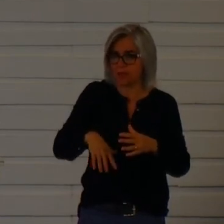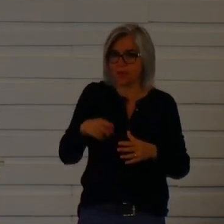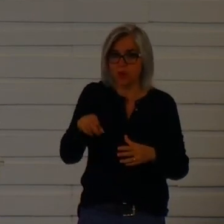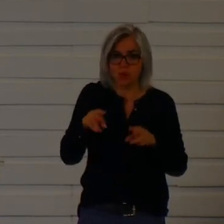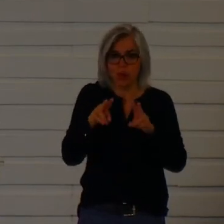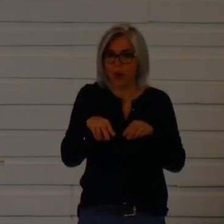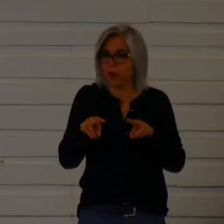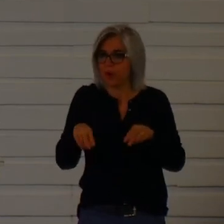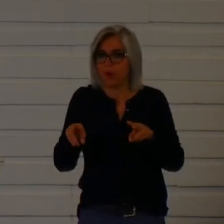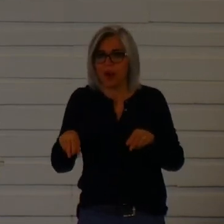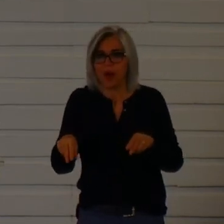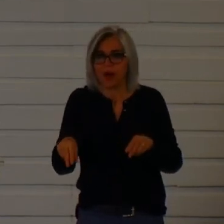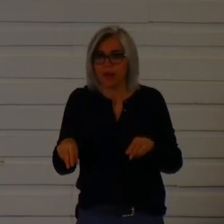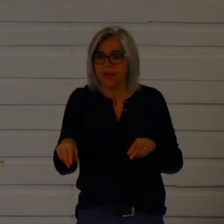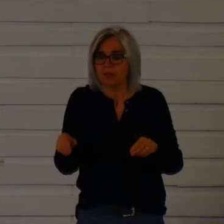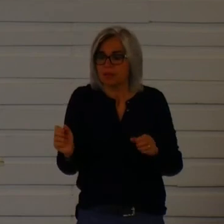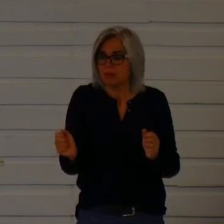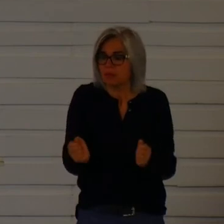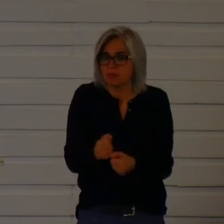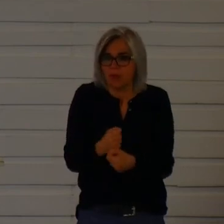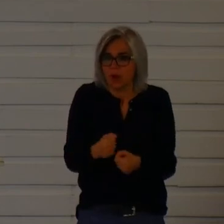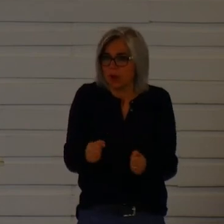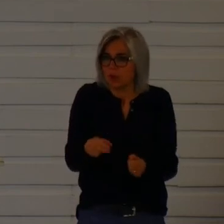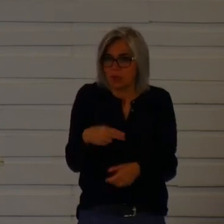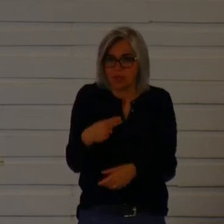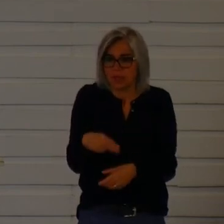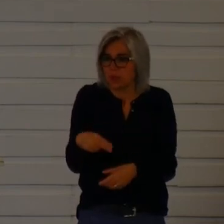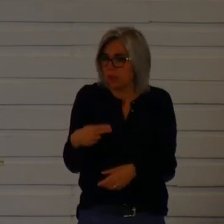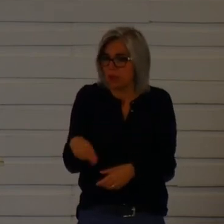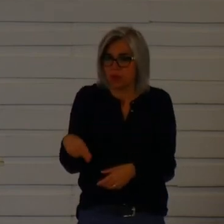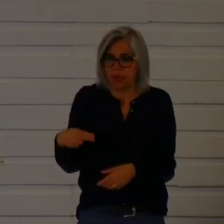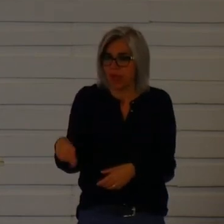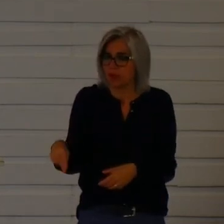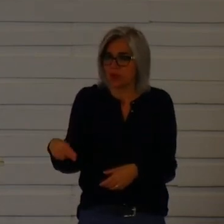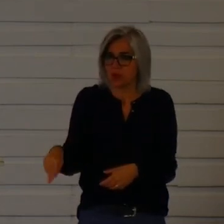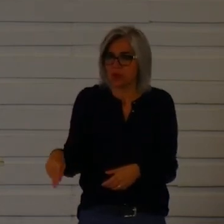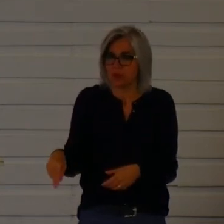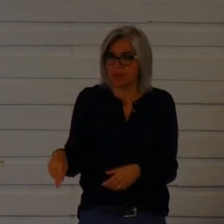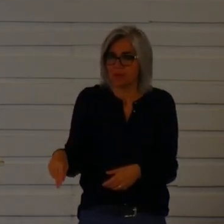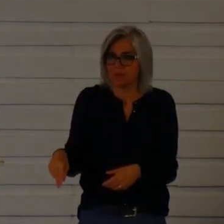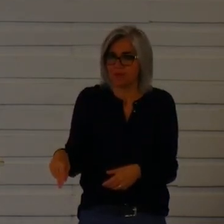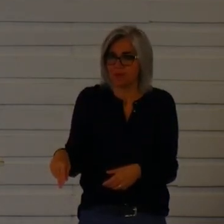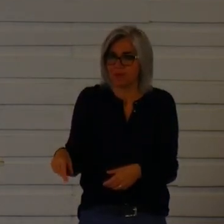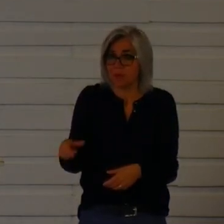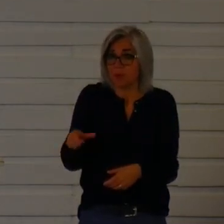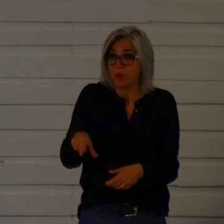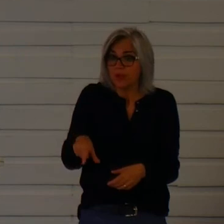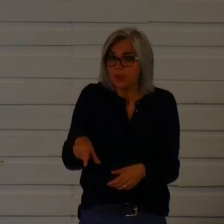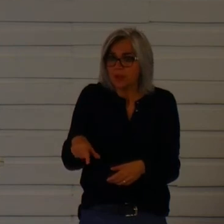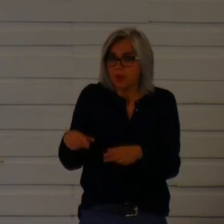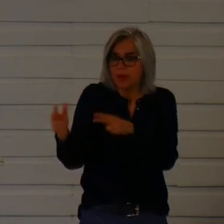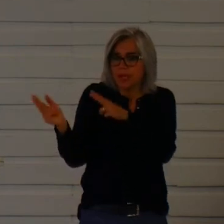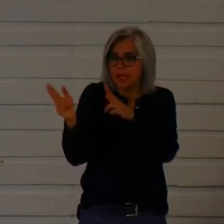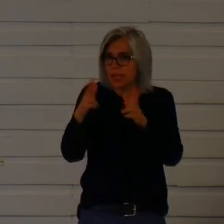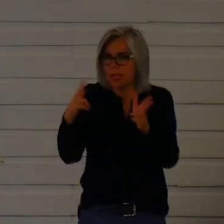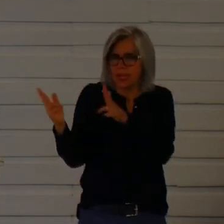ce l'hanno il controllo, perché la tua vita è soltanto nelle mani di Dio. E ci sono queste tempeste, e la scrittura ci dice